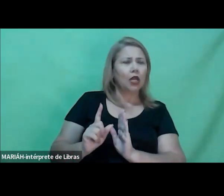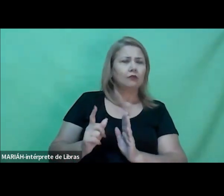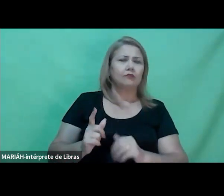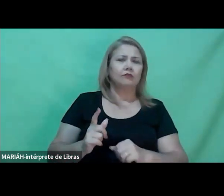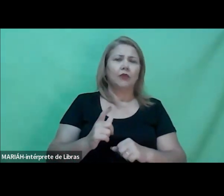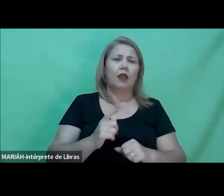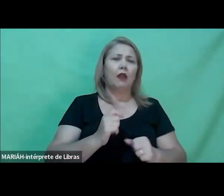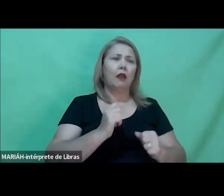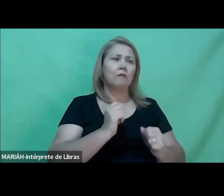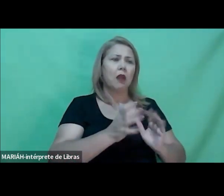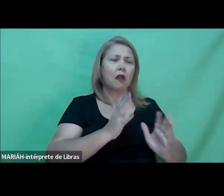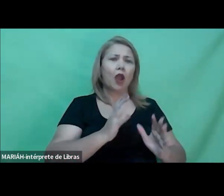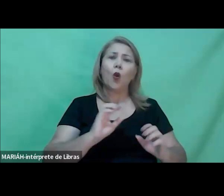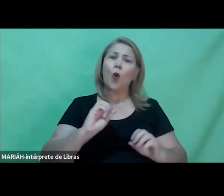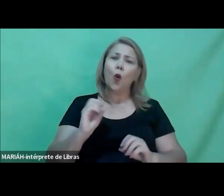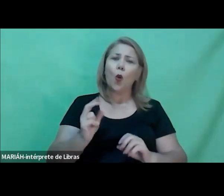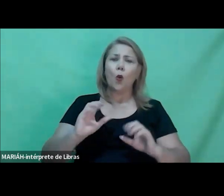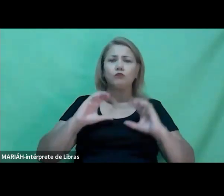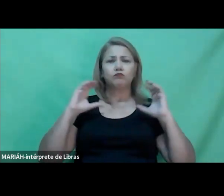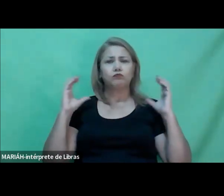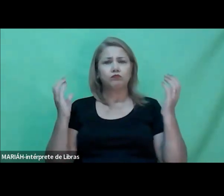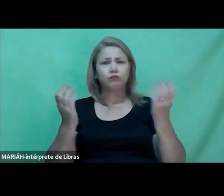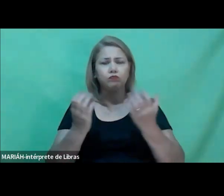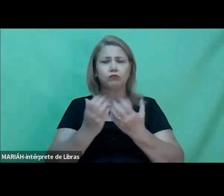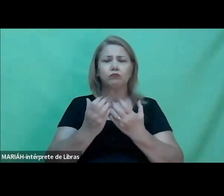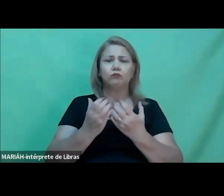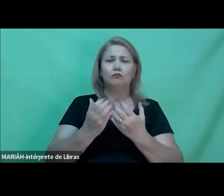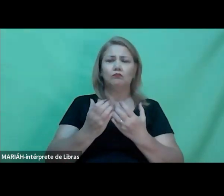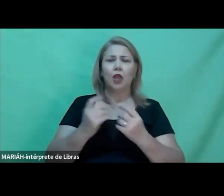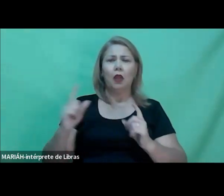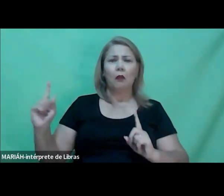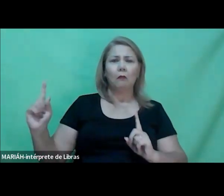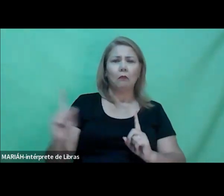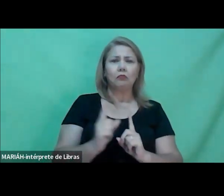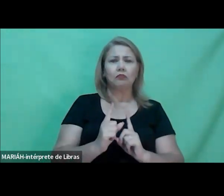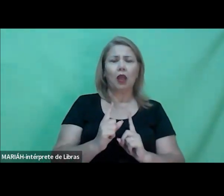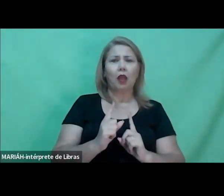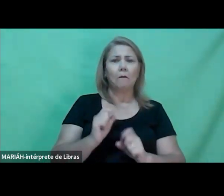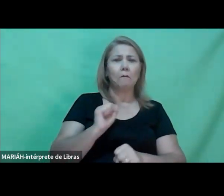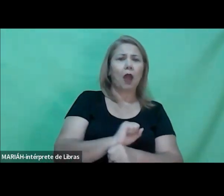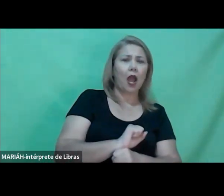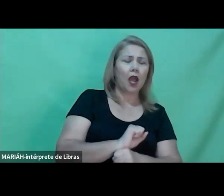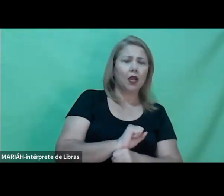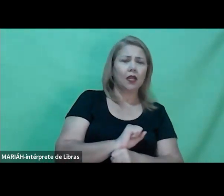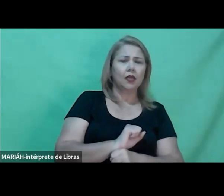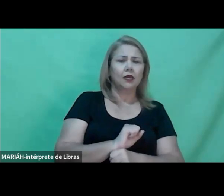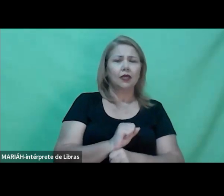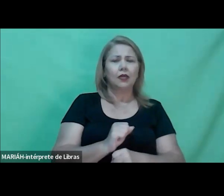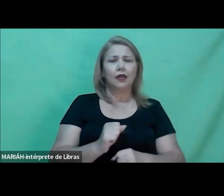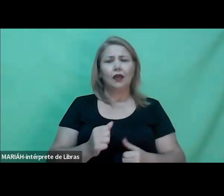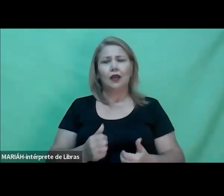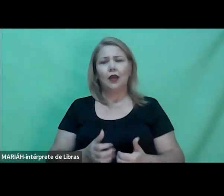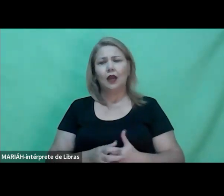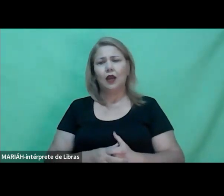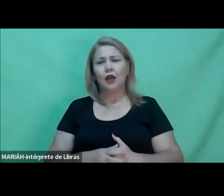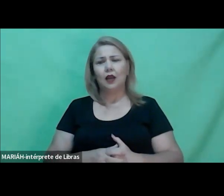una conferencia Y de pronto se detiene Porque alguien entró en la sala o o o o bueno alguien está